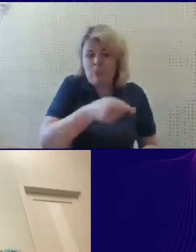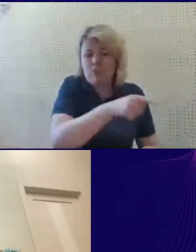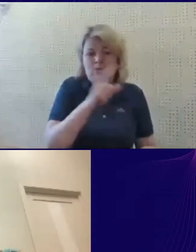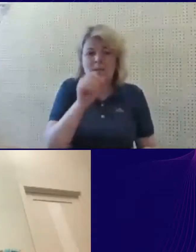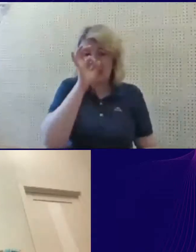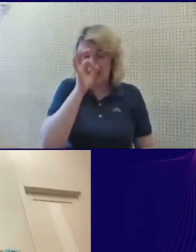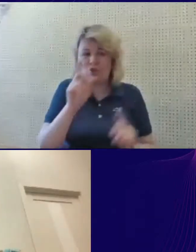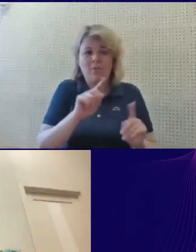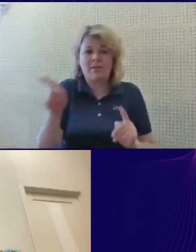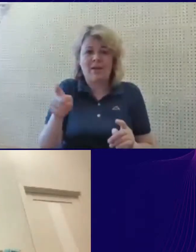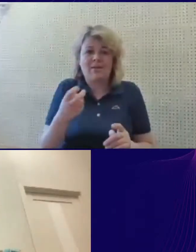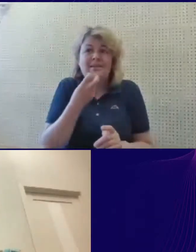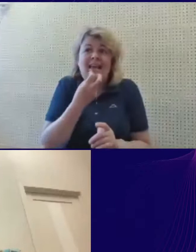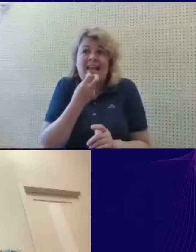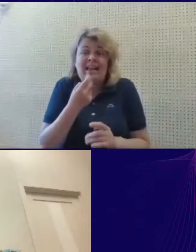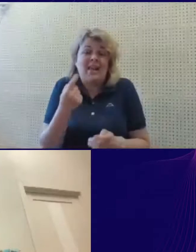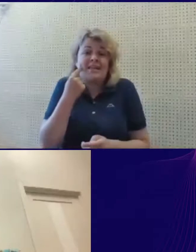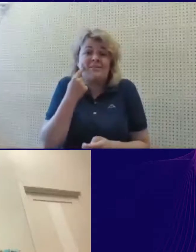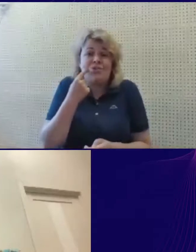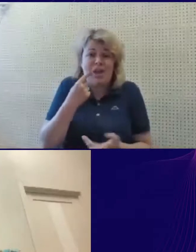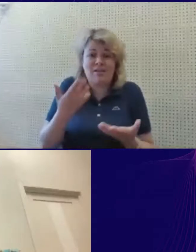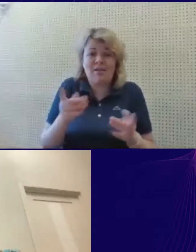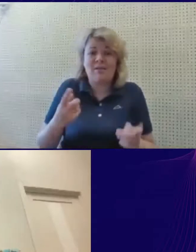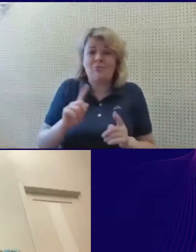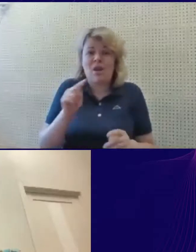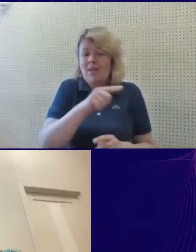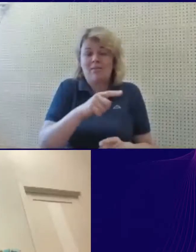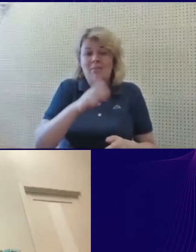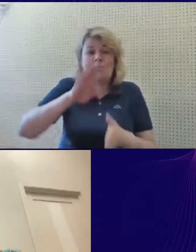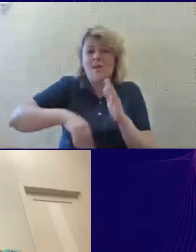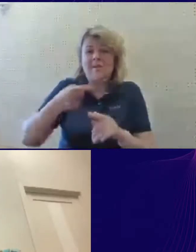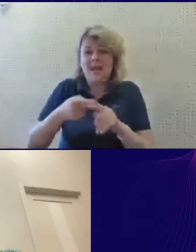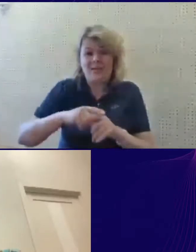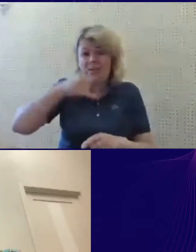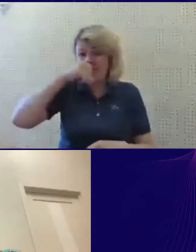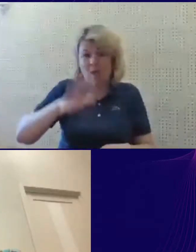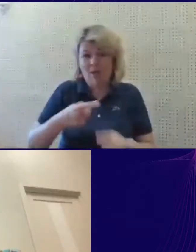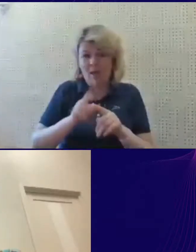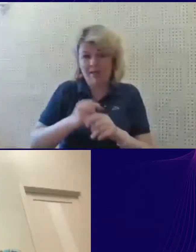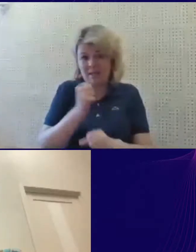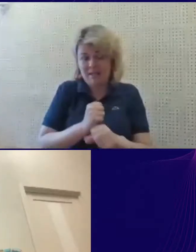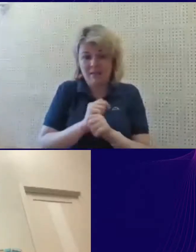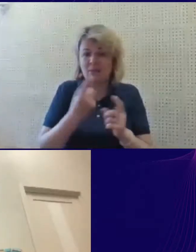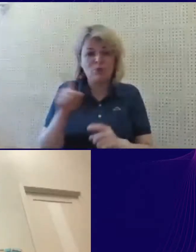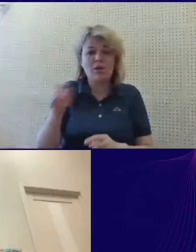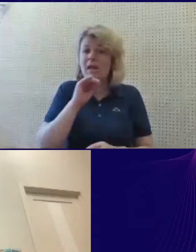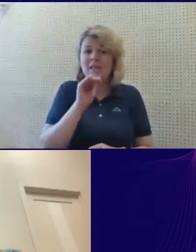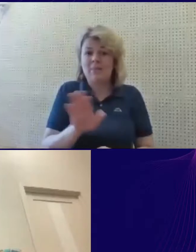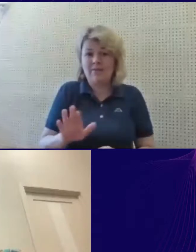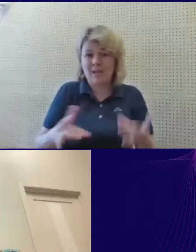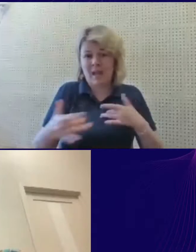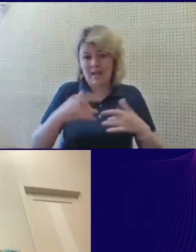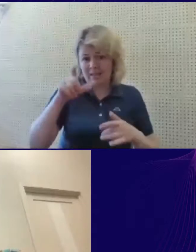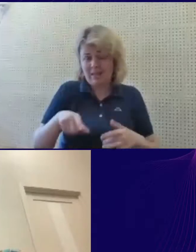в кадре, потому что она не может это сделать, она не профессиональная актриса, естественно, у нее получается фальшиво. А